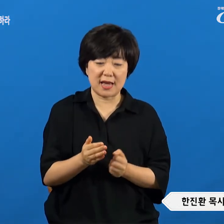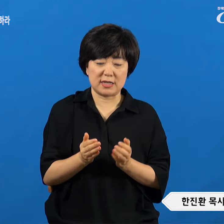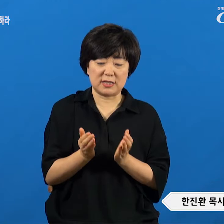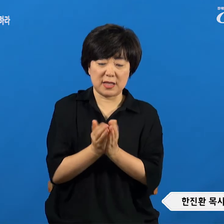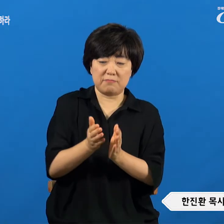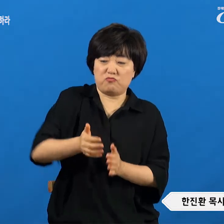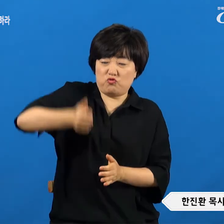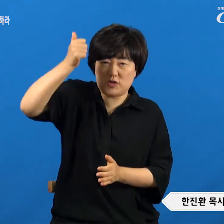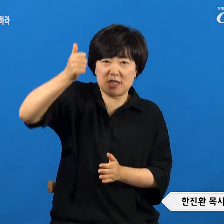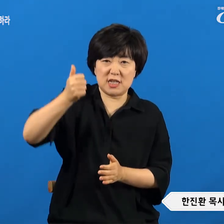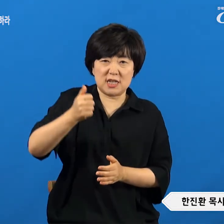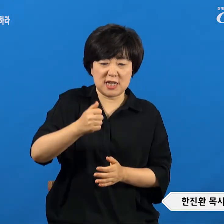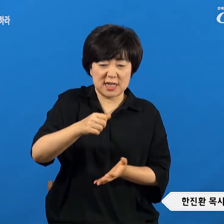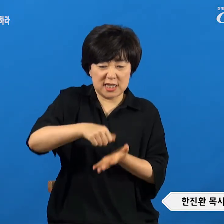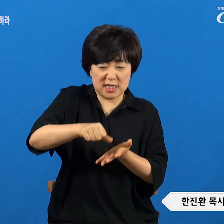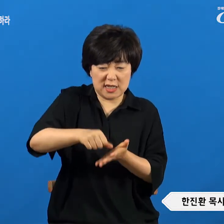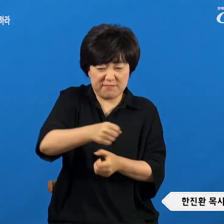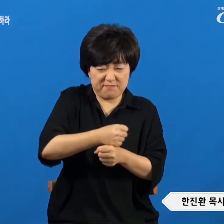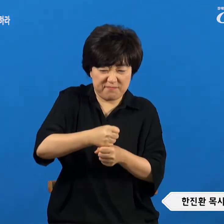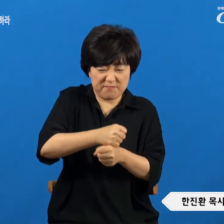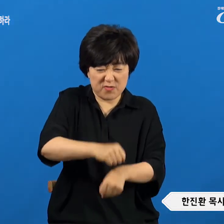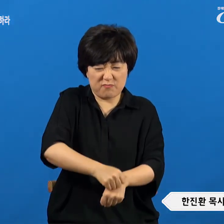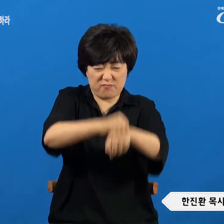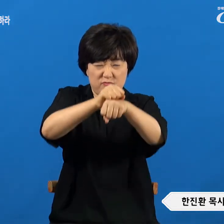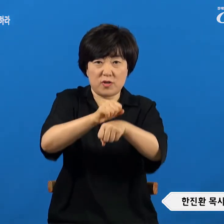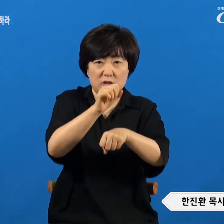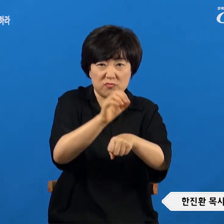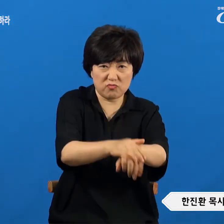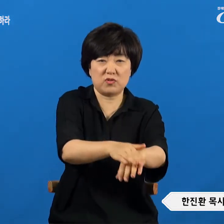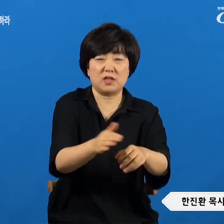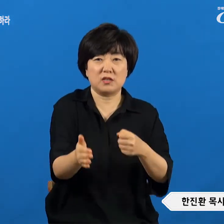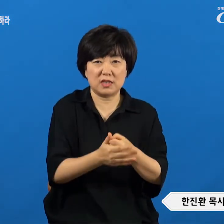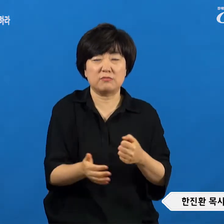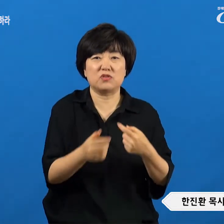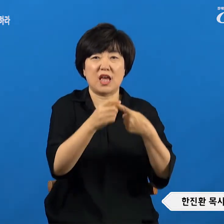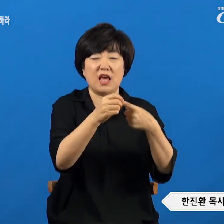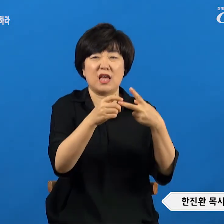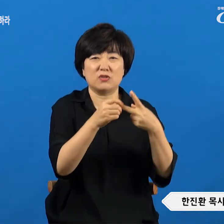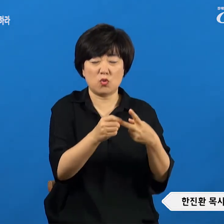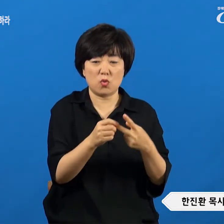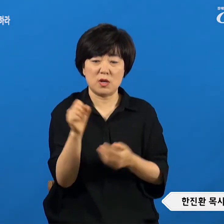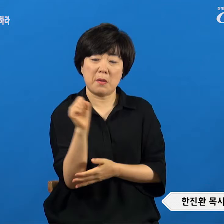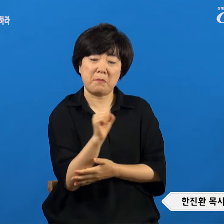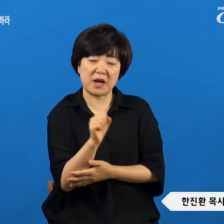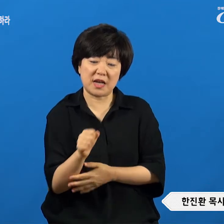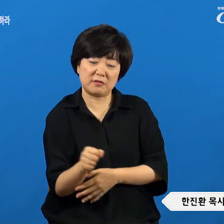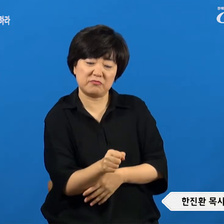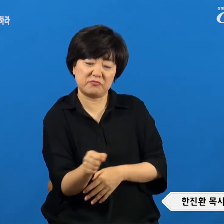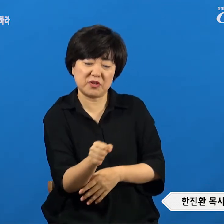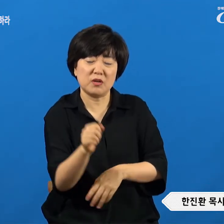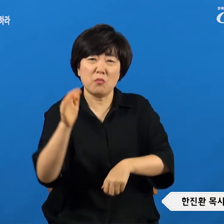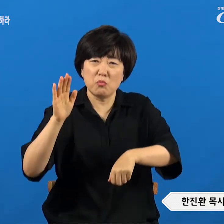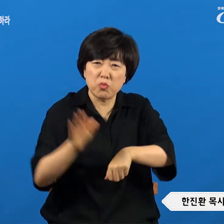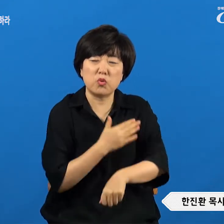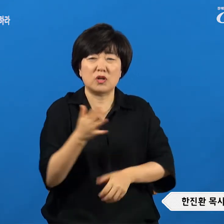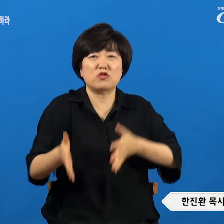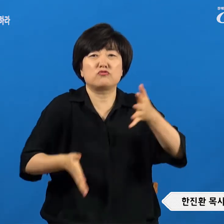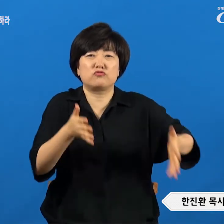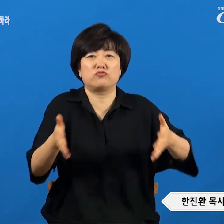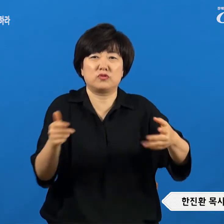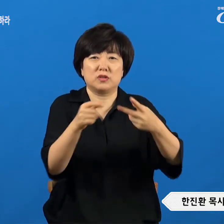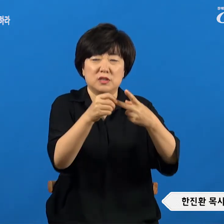했고 무슨 방향 키도 제대로 운전도 못하는 그 기관사, 무책임하기 짝이 없는